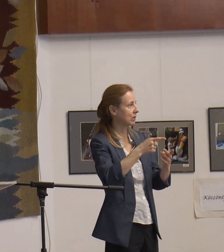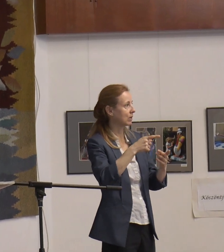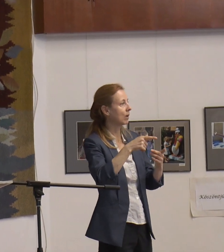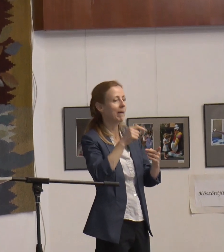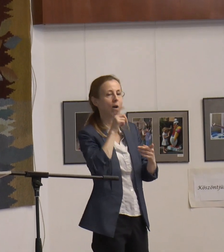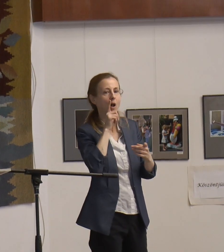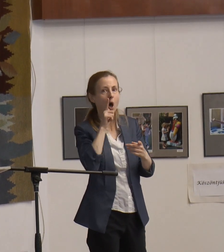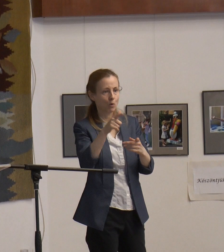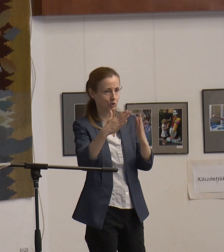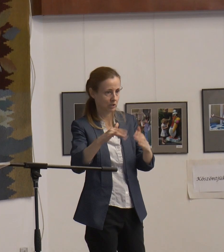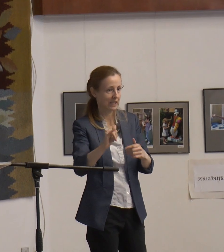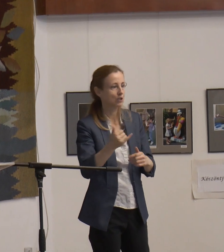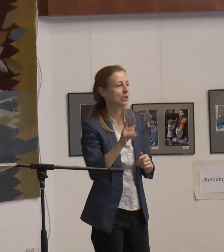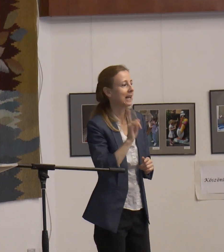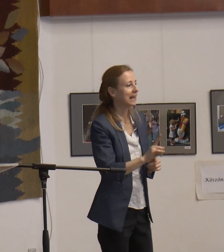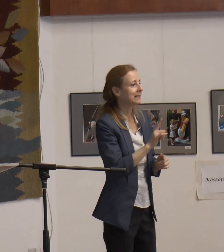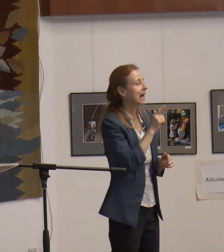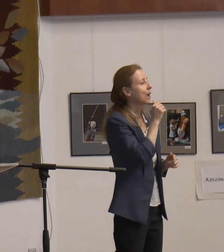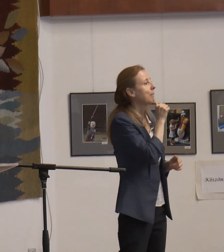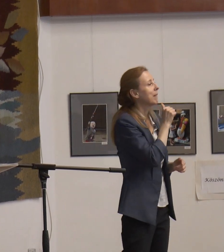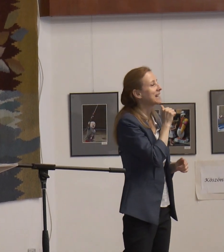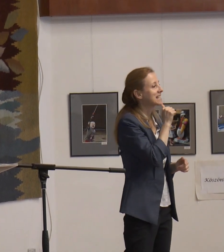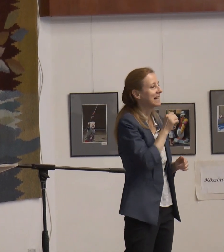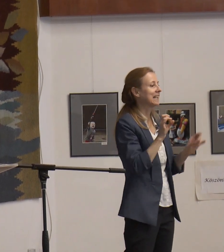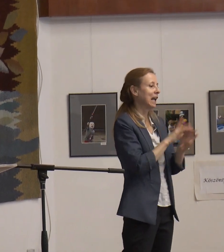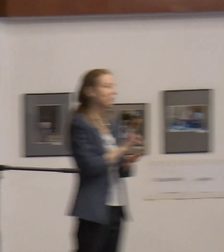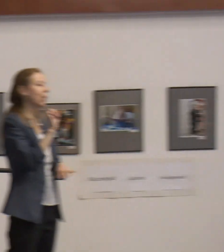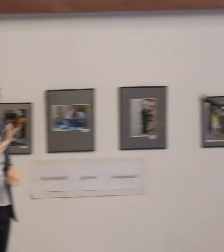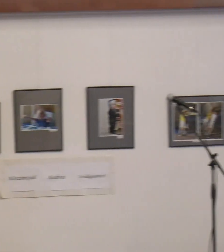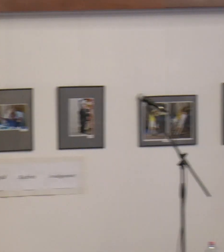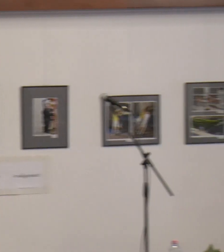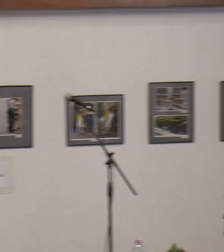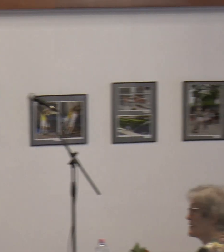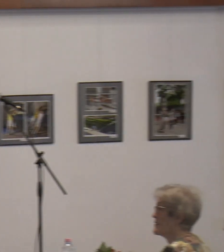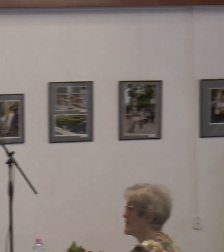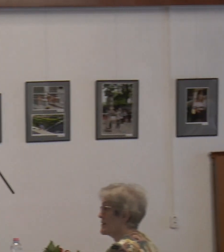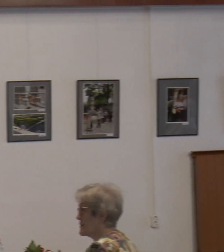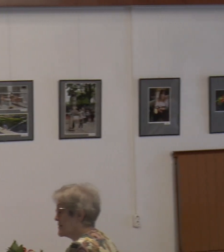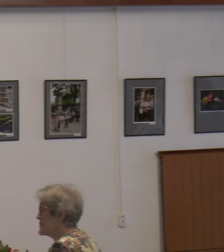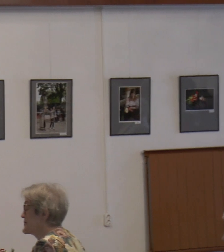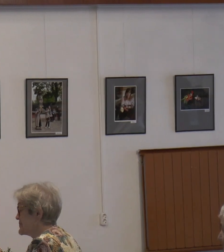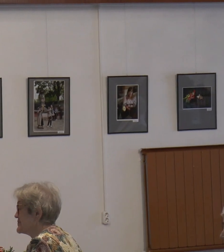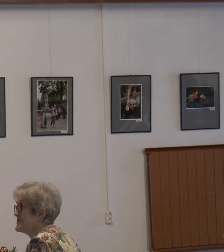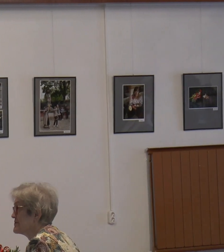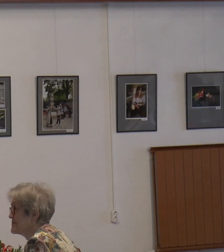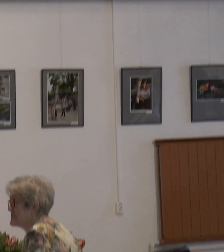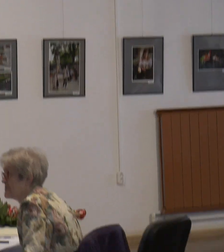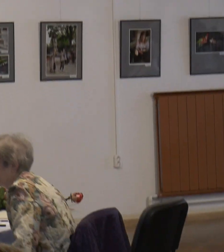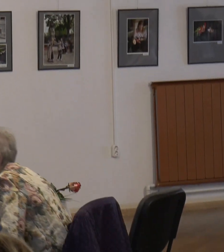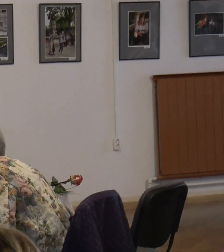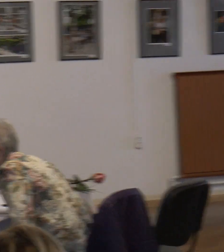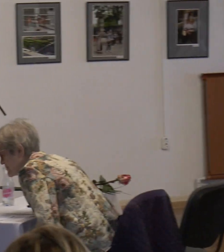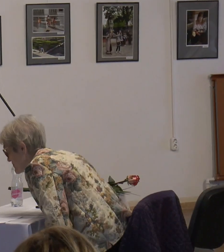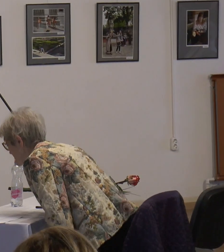ház részéről, de Percelini Boldog Máriát, akit a zsűribe ültettünk be, azt elnézést kérek,